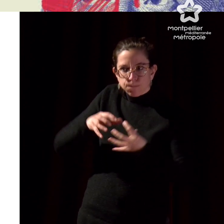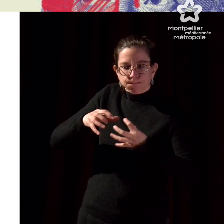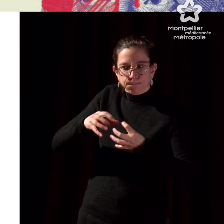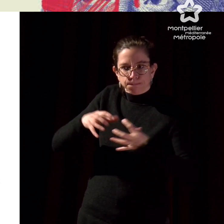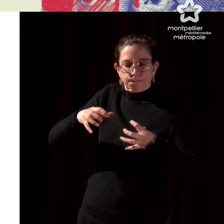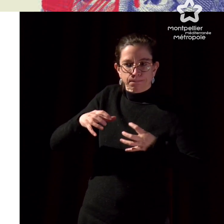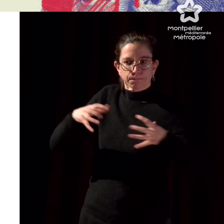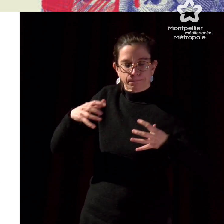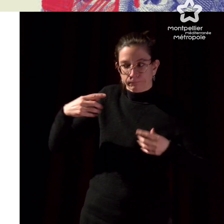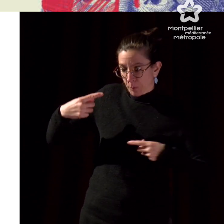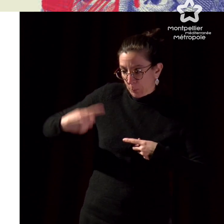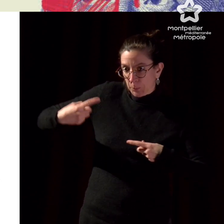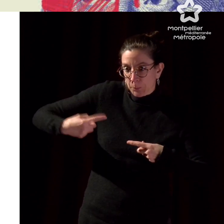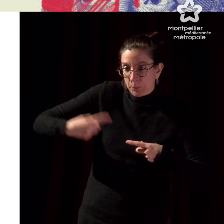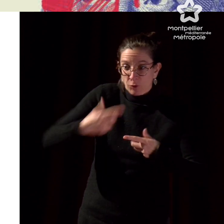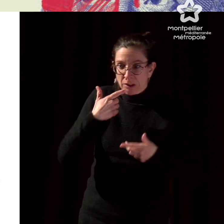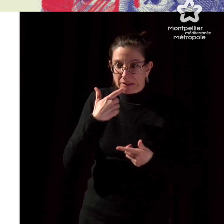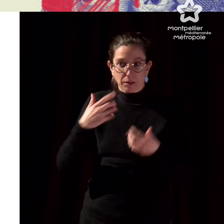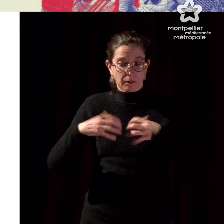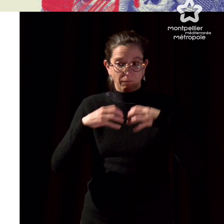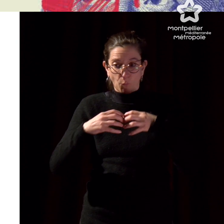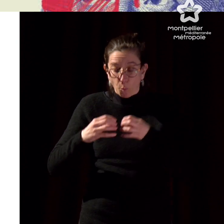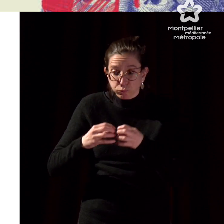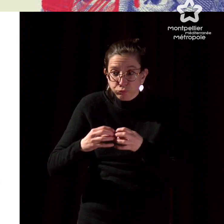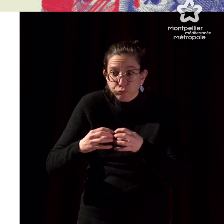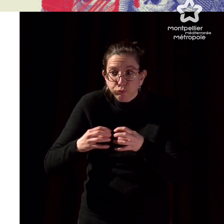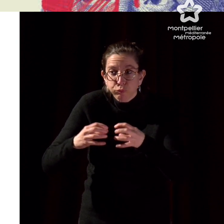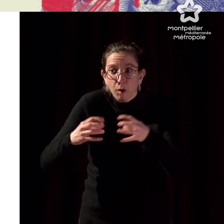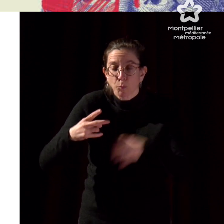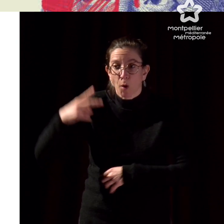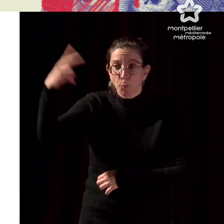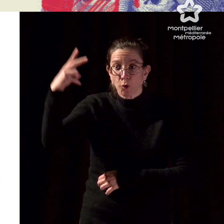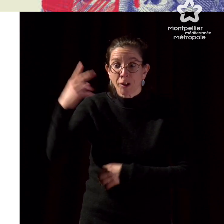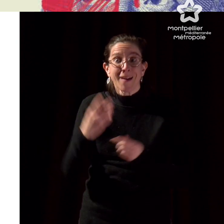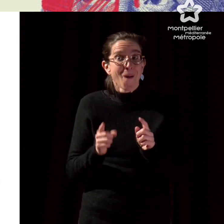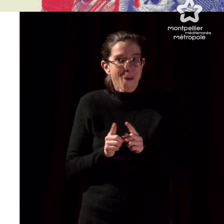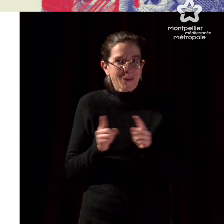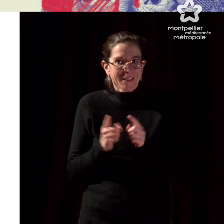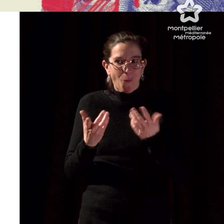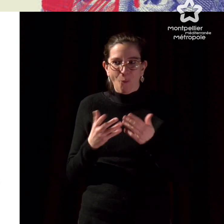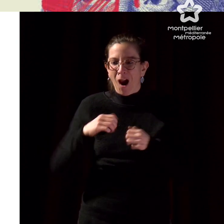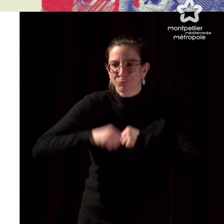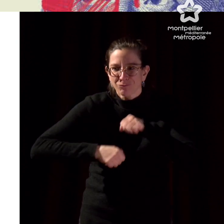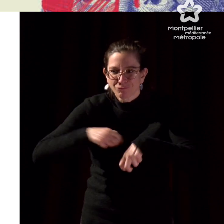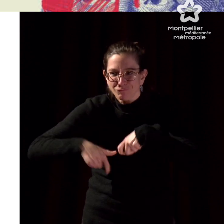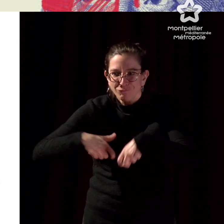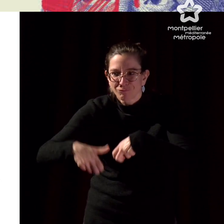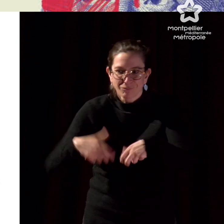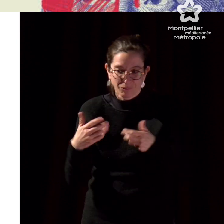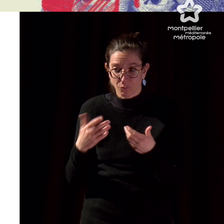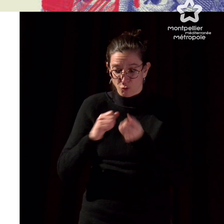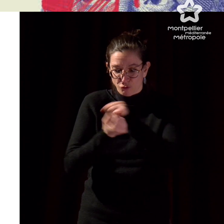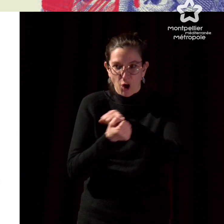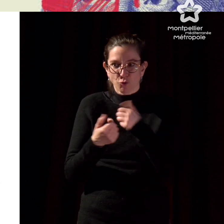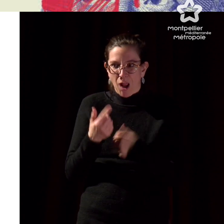mesure, on a un cerveau qui devient de plus en plus gros, et en parallèle, on devient bipède. Et comme on devient bipède, ça bloque